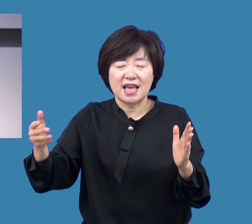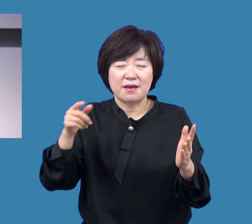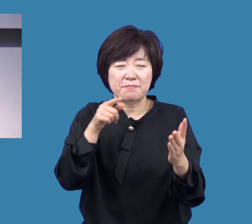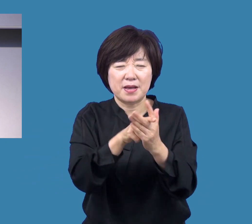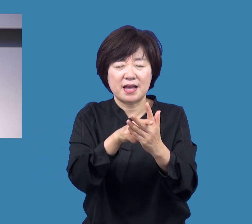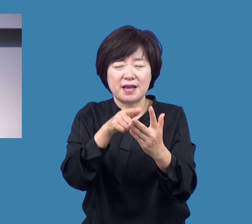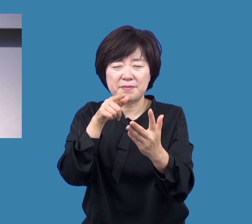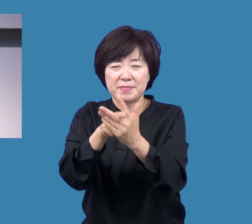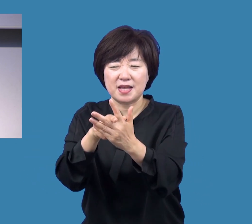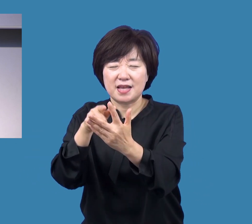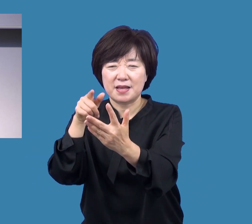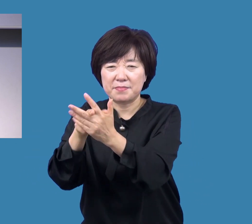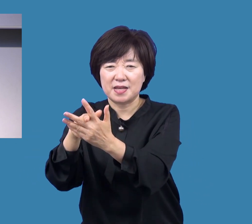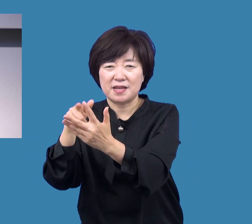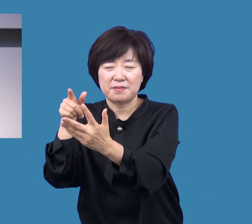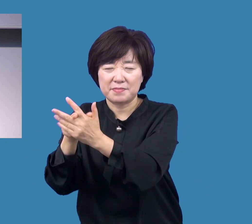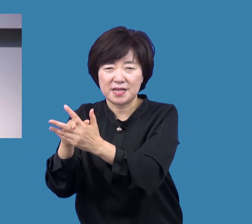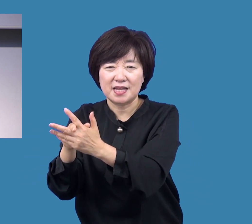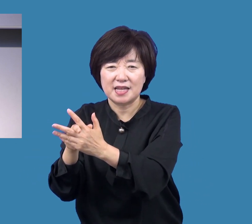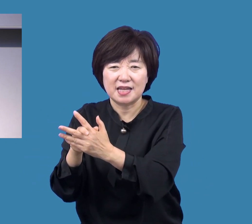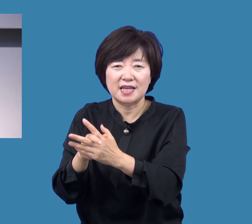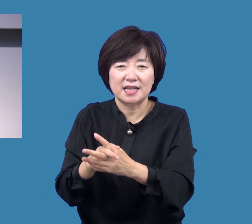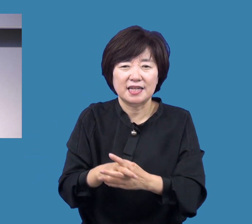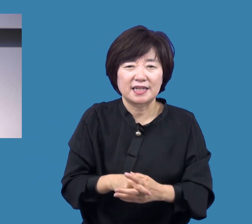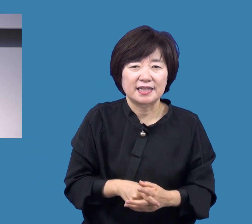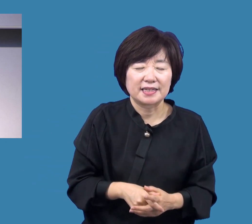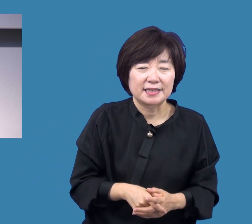그냥 보여지는 거예요.